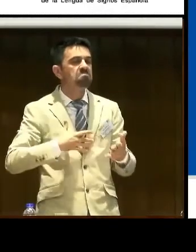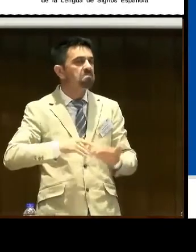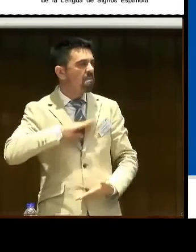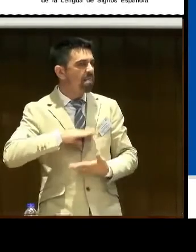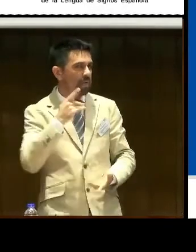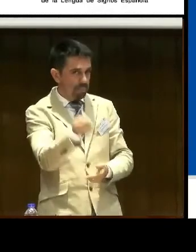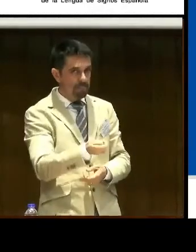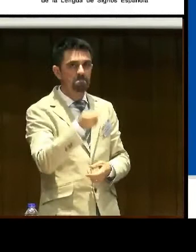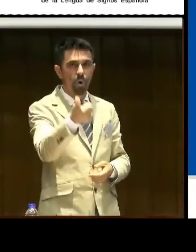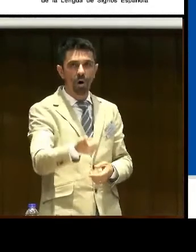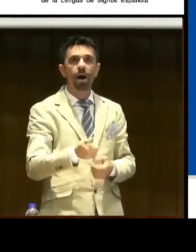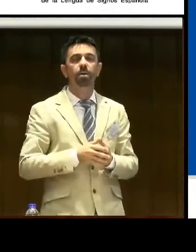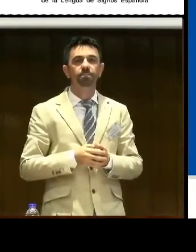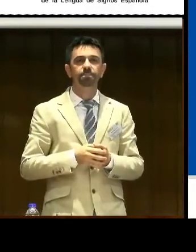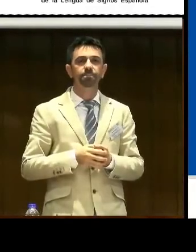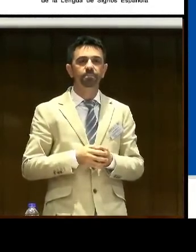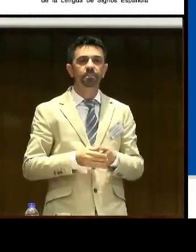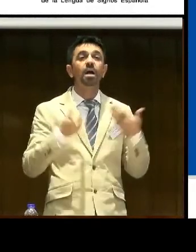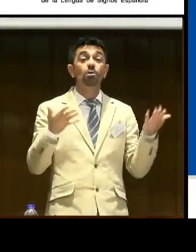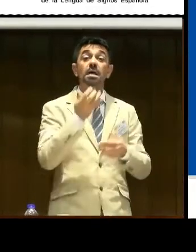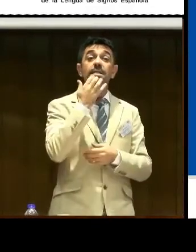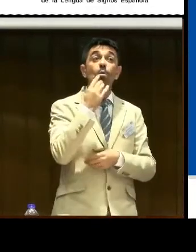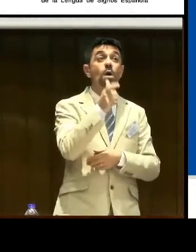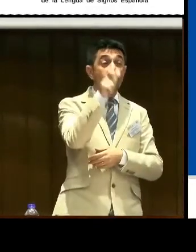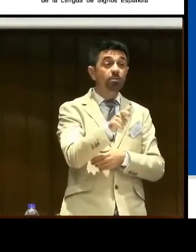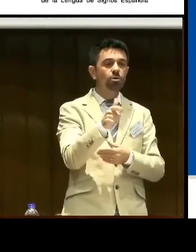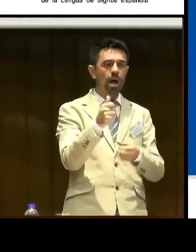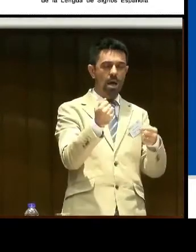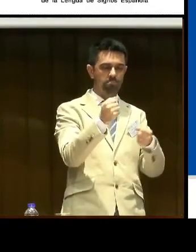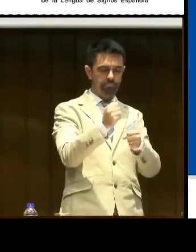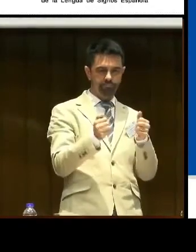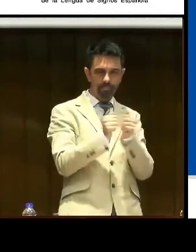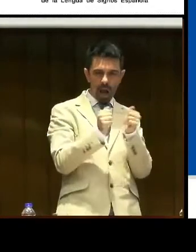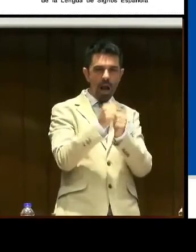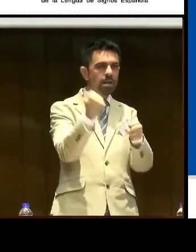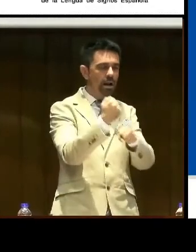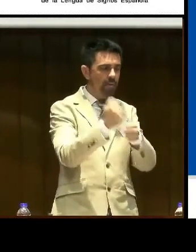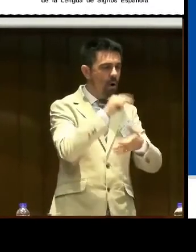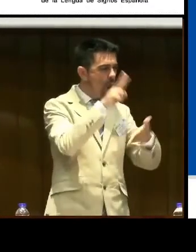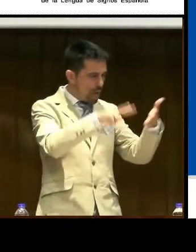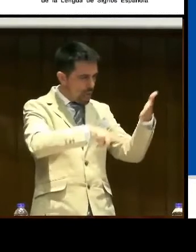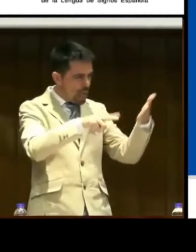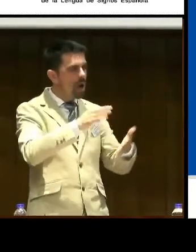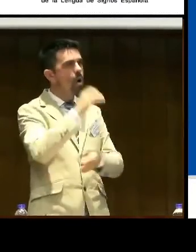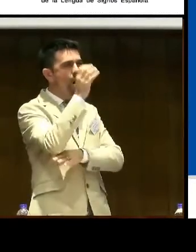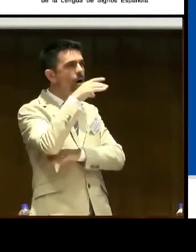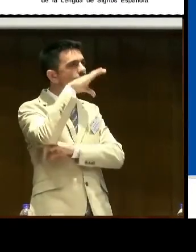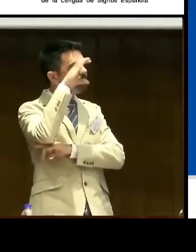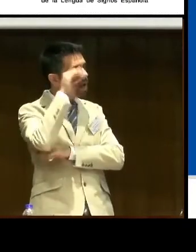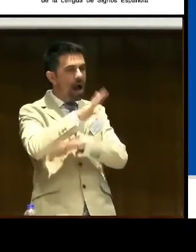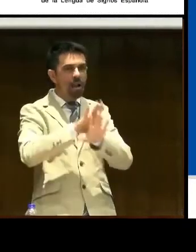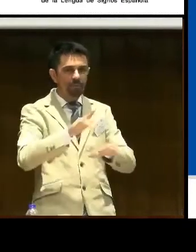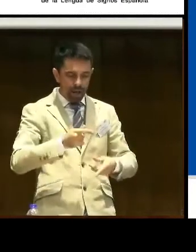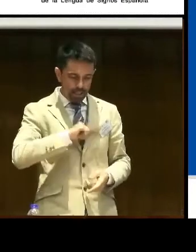mecanismos. Entonces, tras la lectura y la escucha, uno siente la revelación de esa lengua